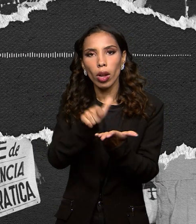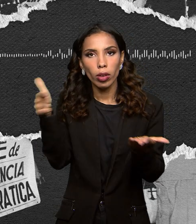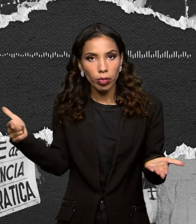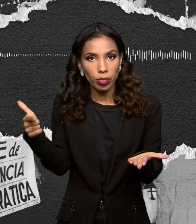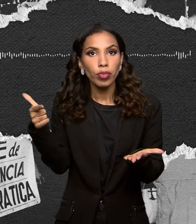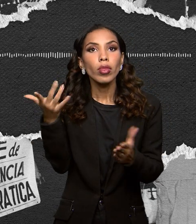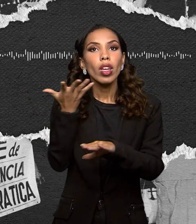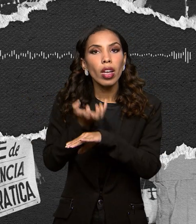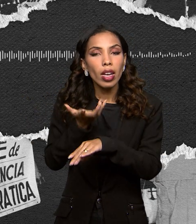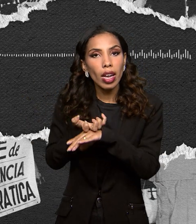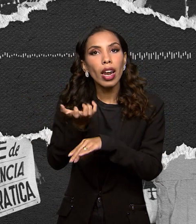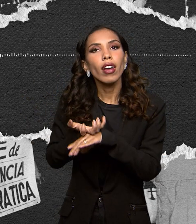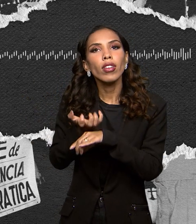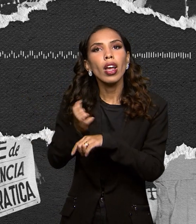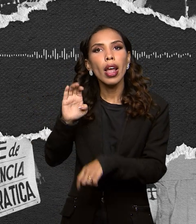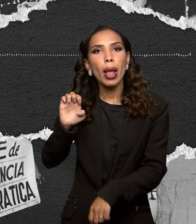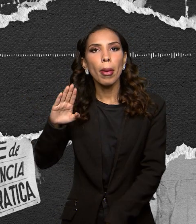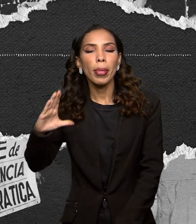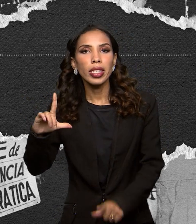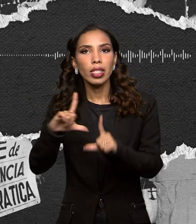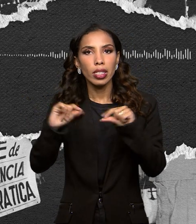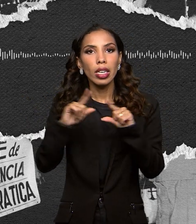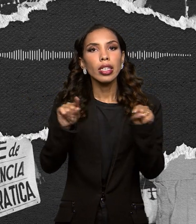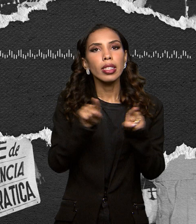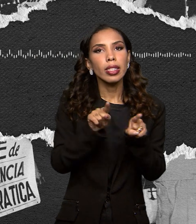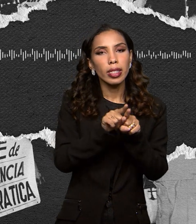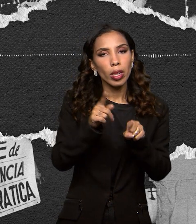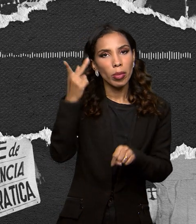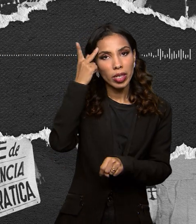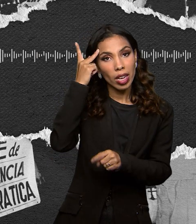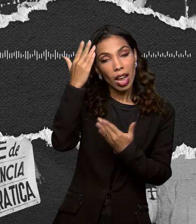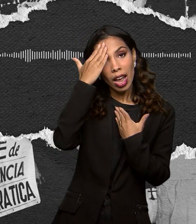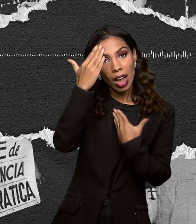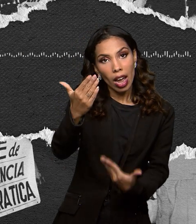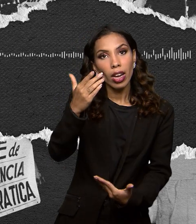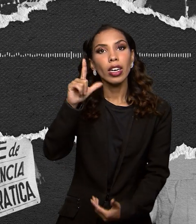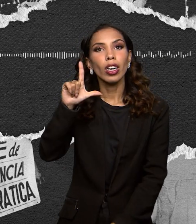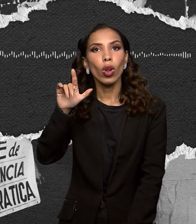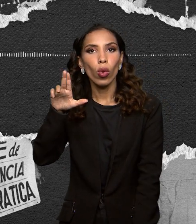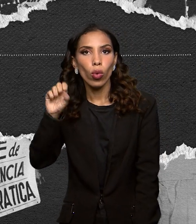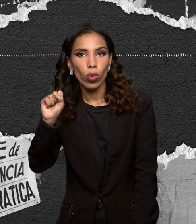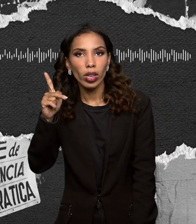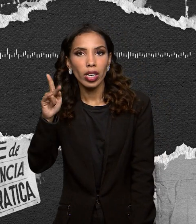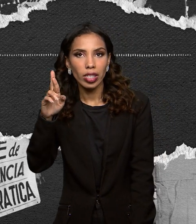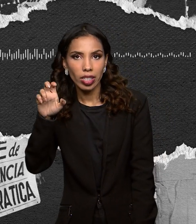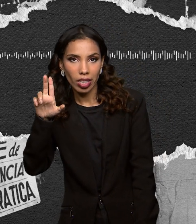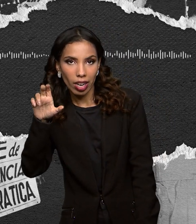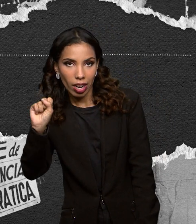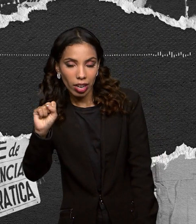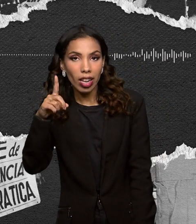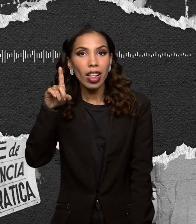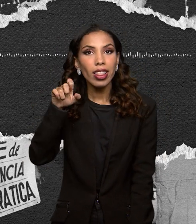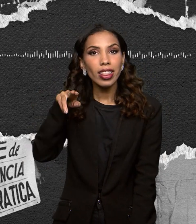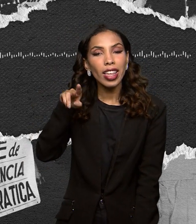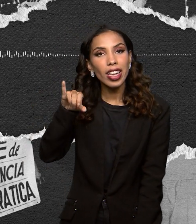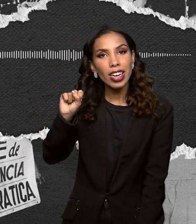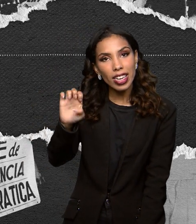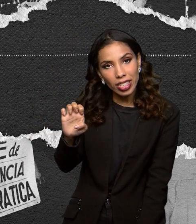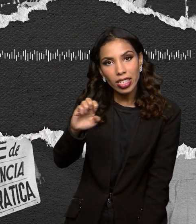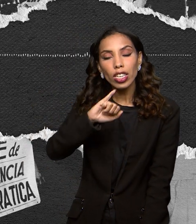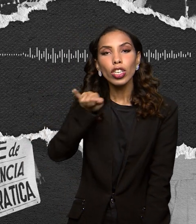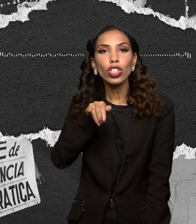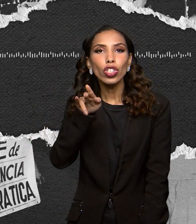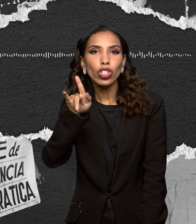gravada nos estúdios da EBC em Brasília e em São Paulo. Agradecemos a Lucas Kraus, Denise Assis, Jorge Ferreira, Ricardo